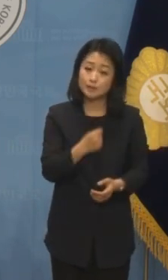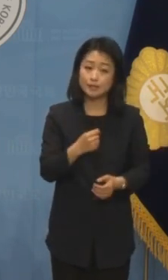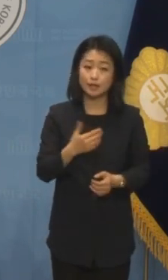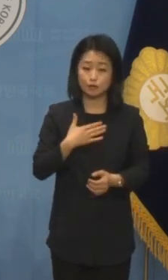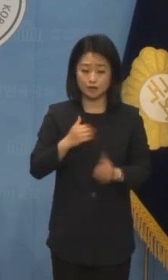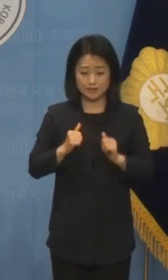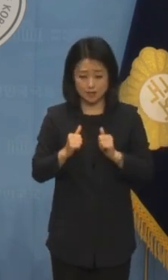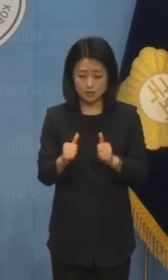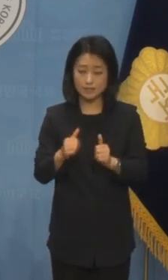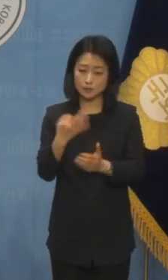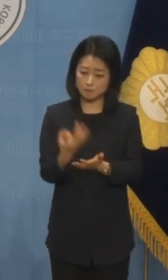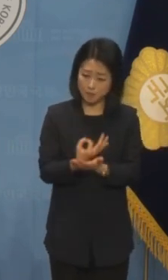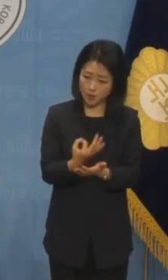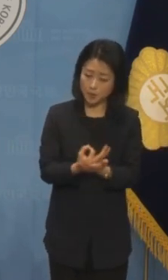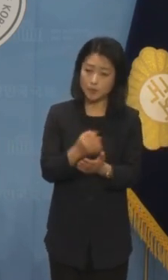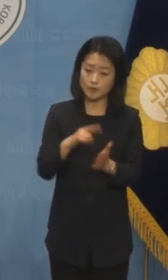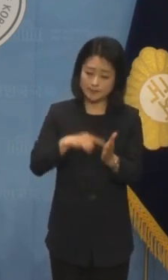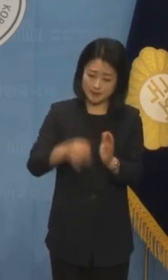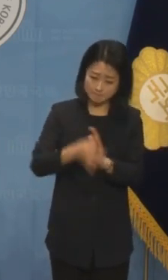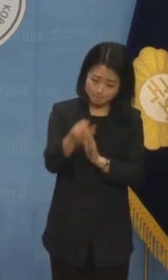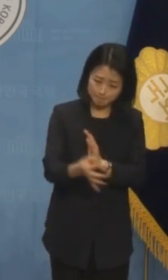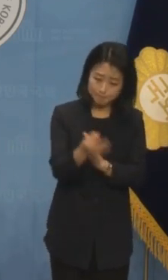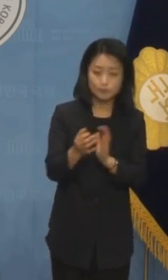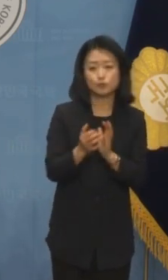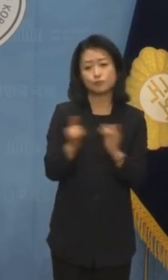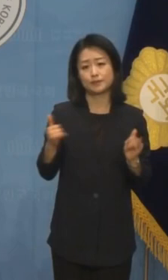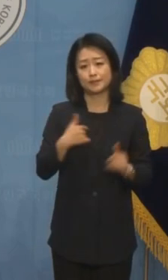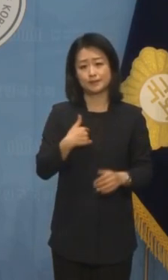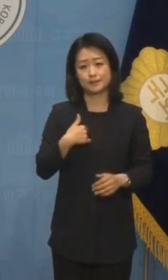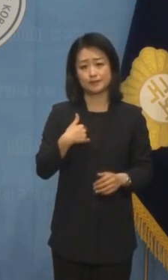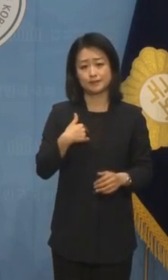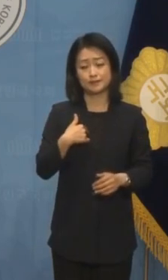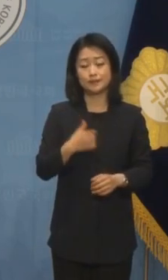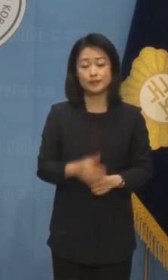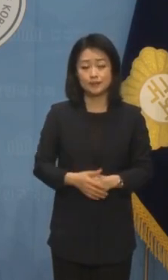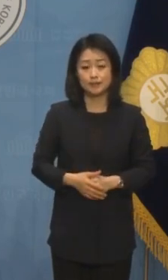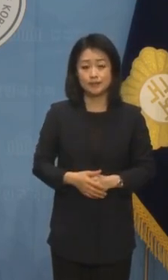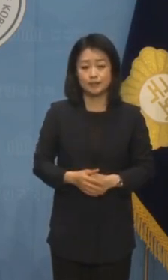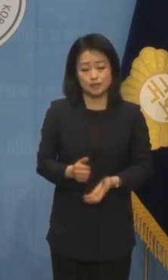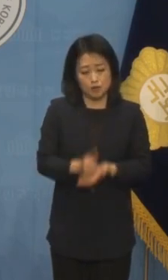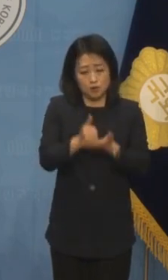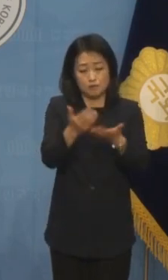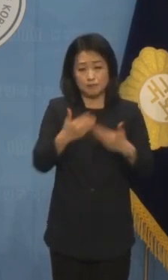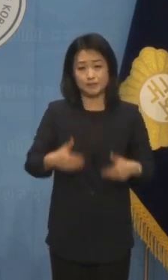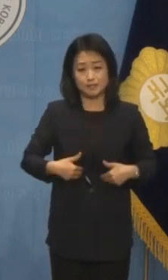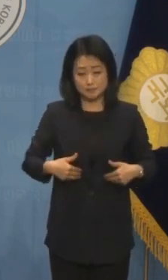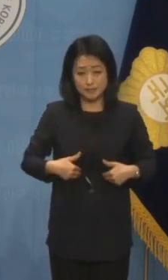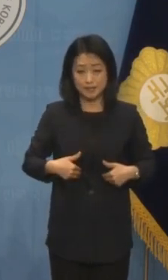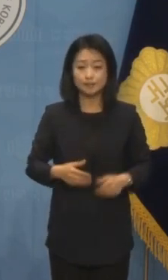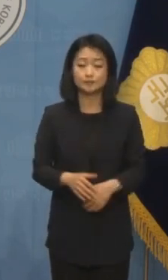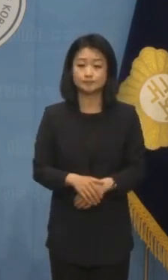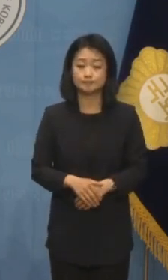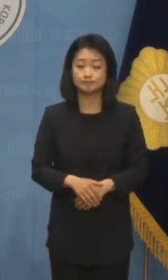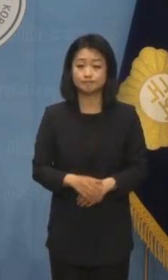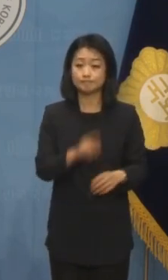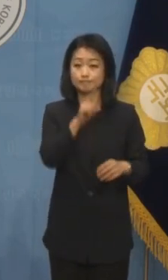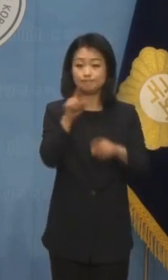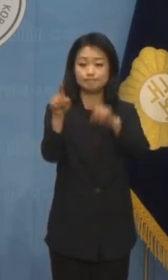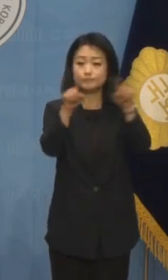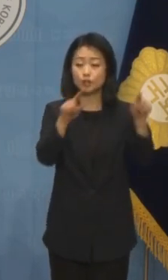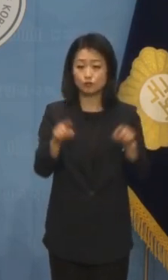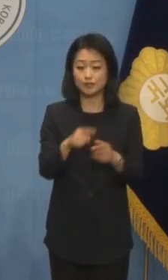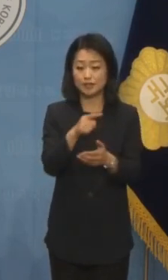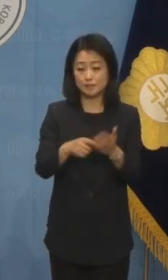성실히 경제활동하면서 세금 내는 납세자이고 존엄한 국민이지 않습니까? 미약하지만 전국의